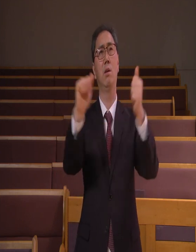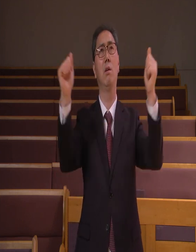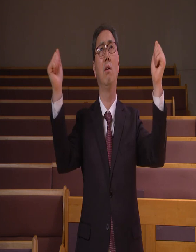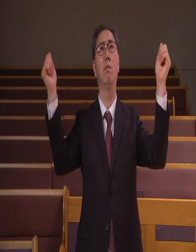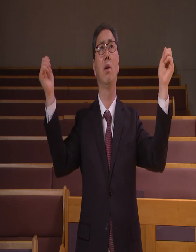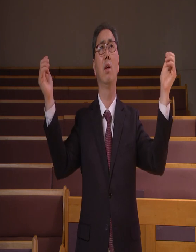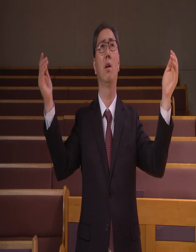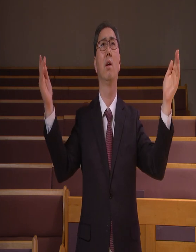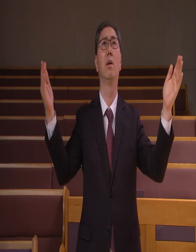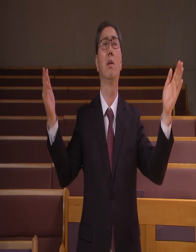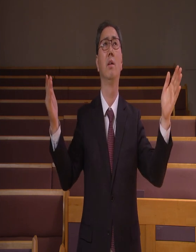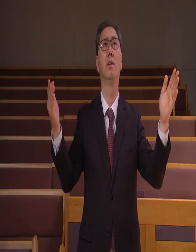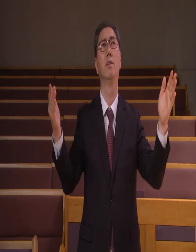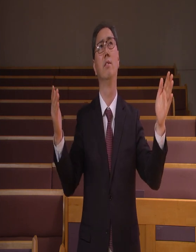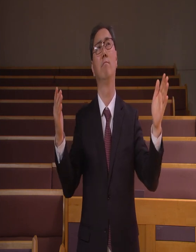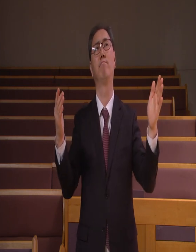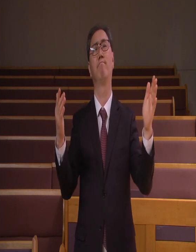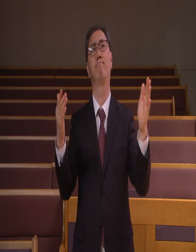죄